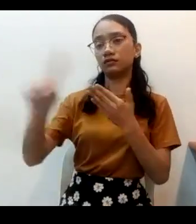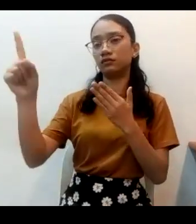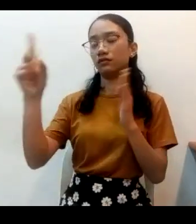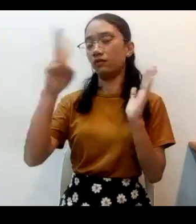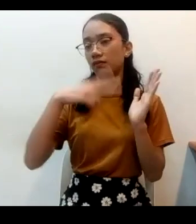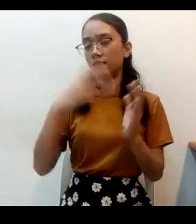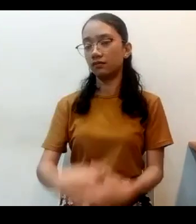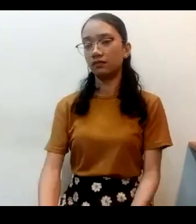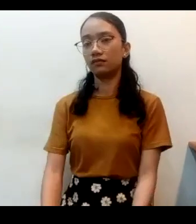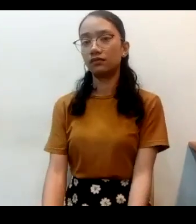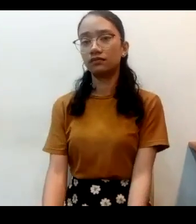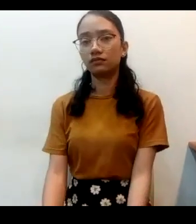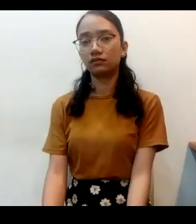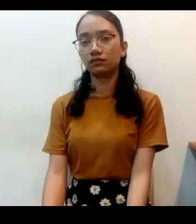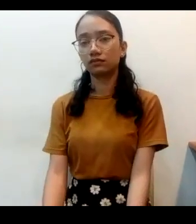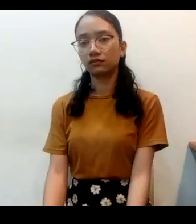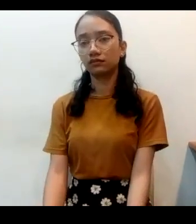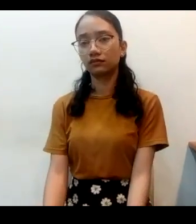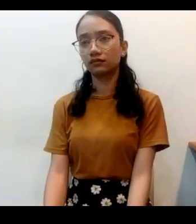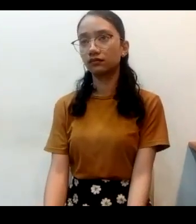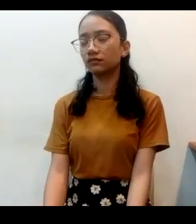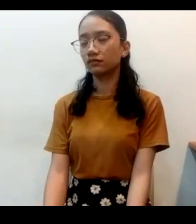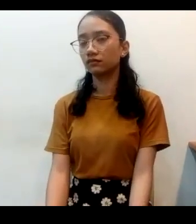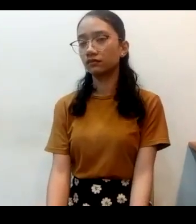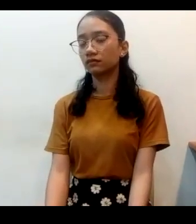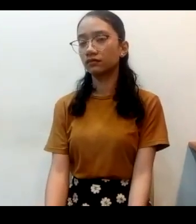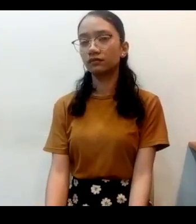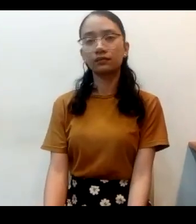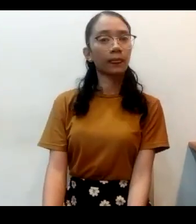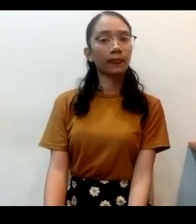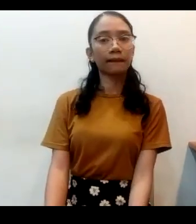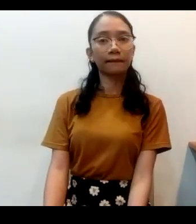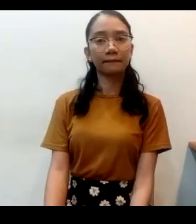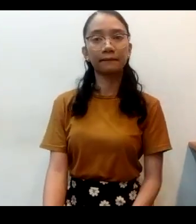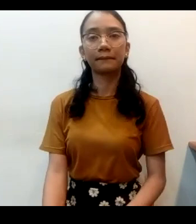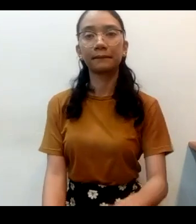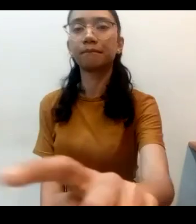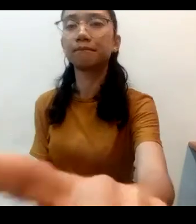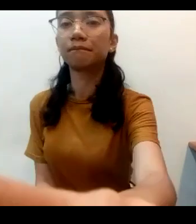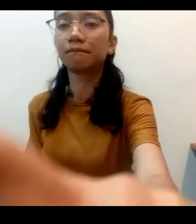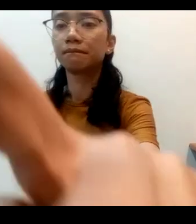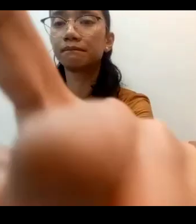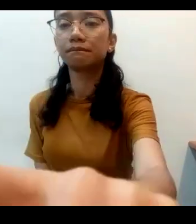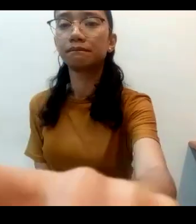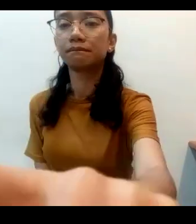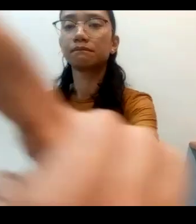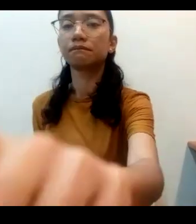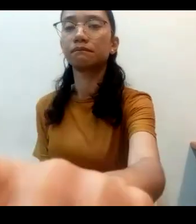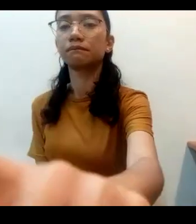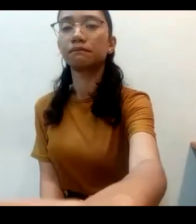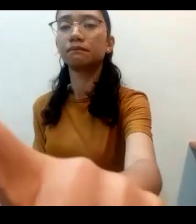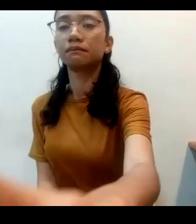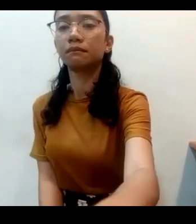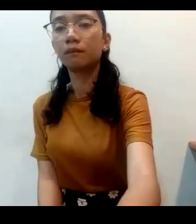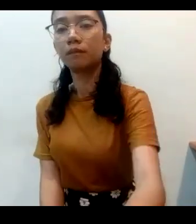was no widespread revelation in these days. The word of the Lord was rare in